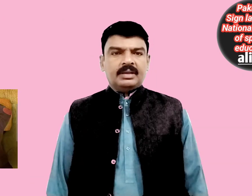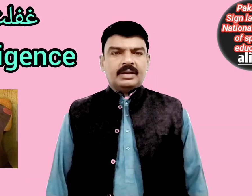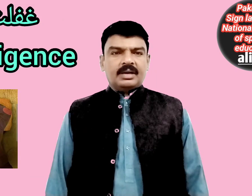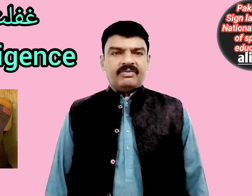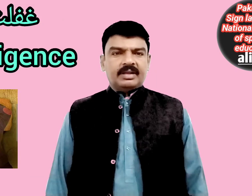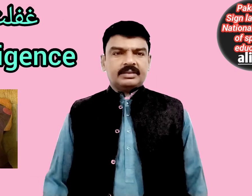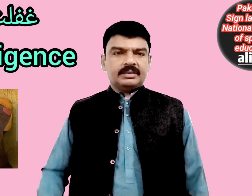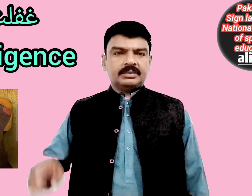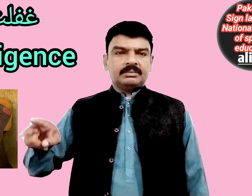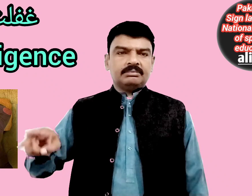غفلت